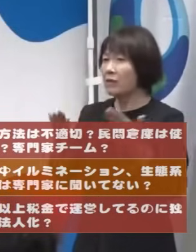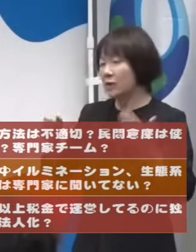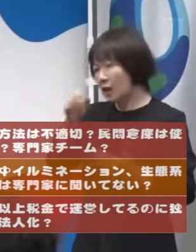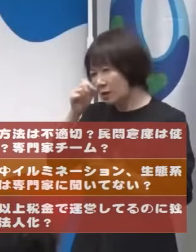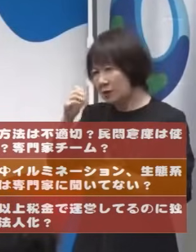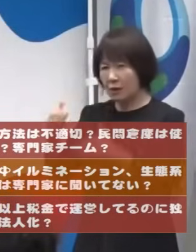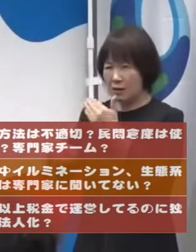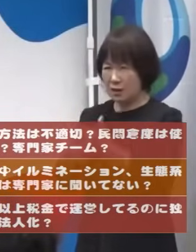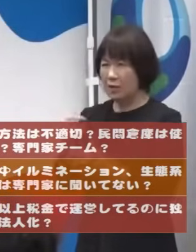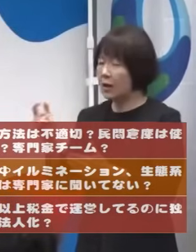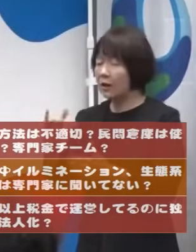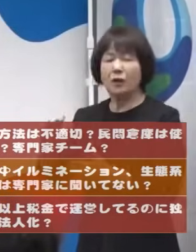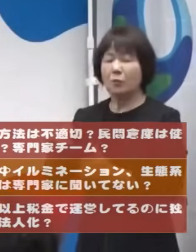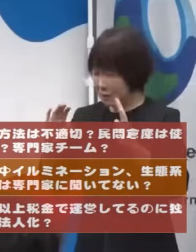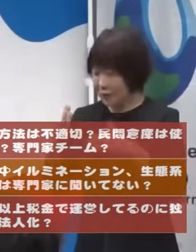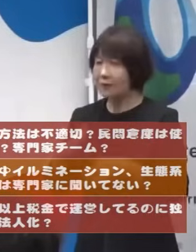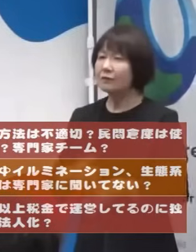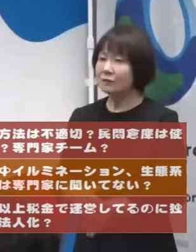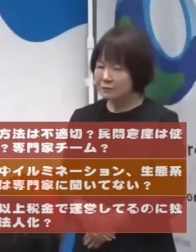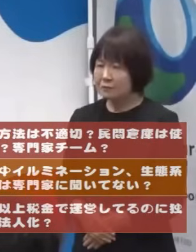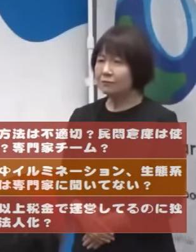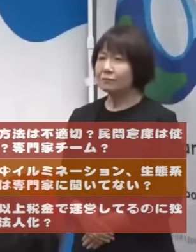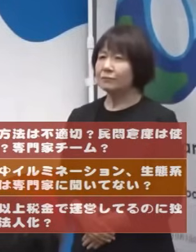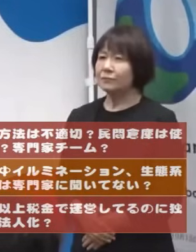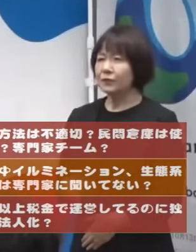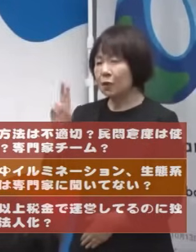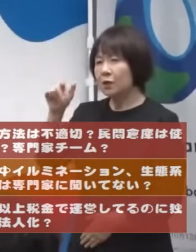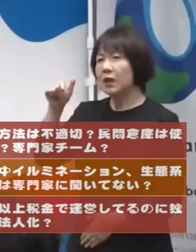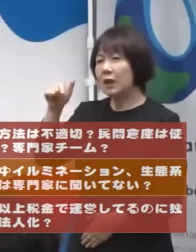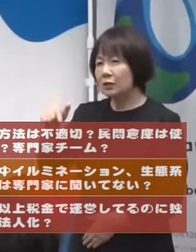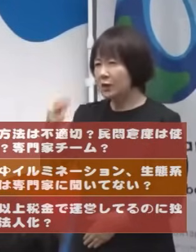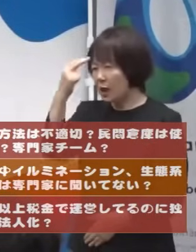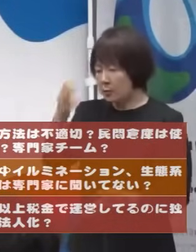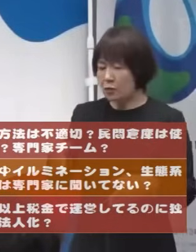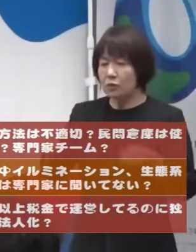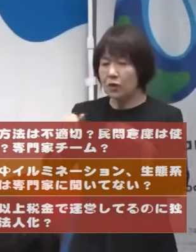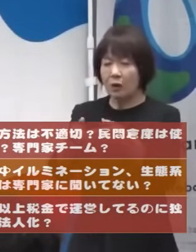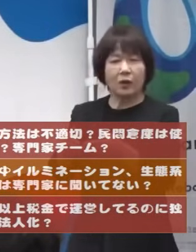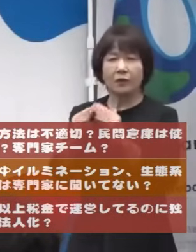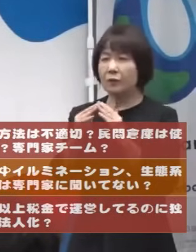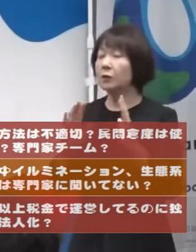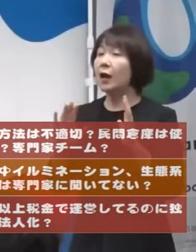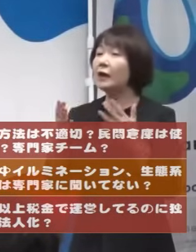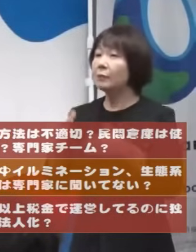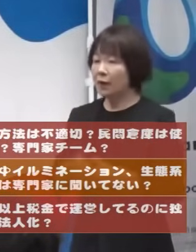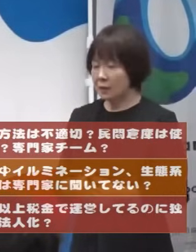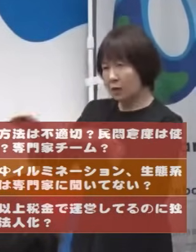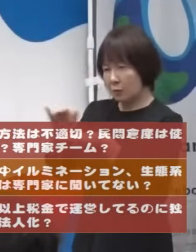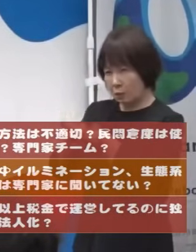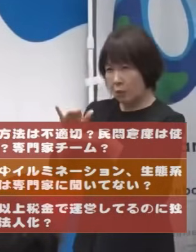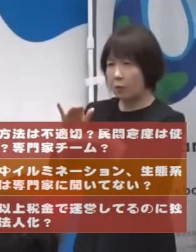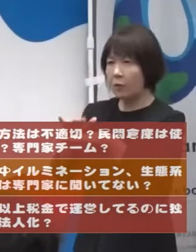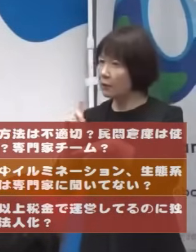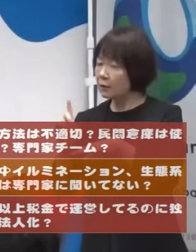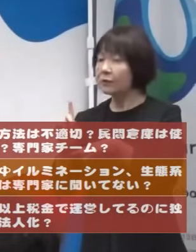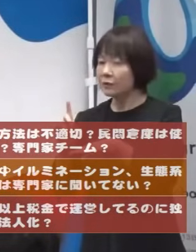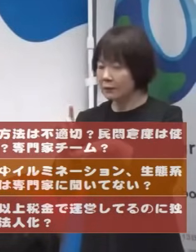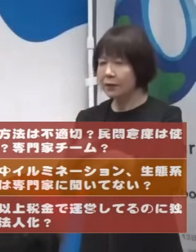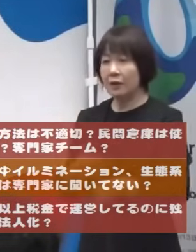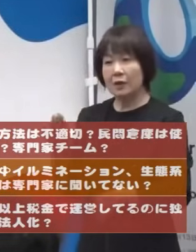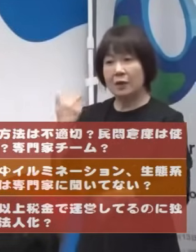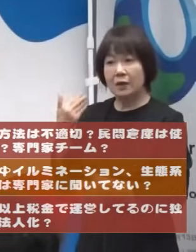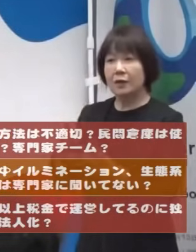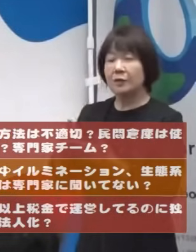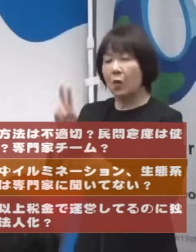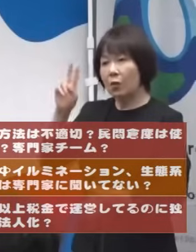しれないけど、それはもうしないという前提で今ここに来てるわけで、大阪でもそこは作りませんから。じゃあそれ以外の方法で何かあるのかと、まあ、先ほど言